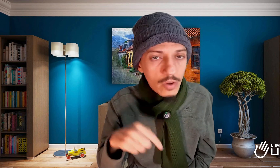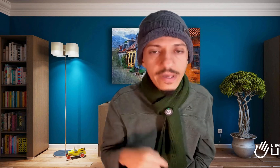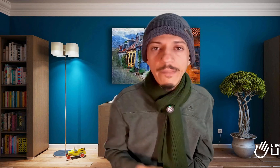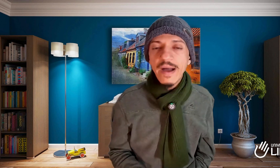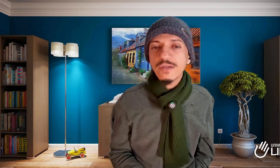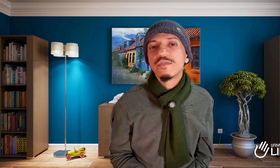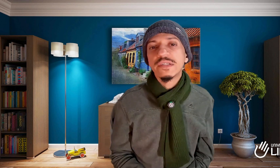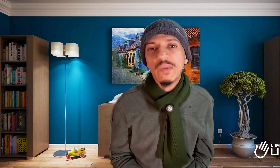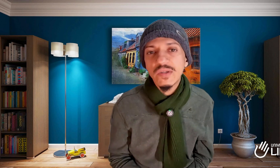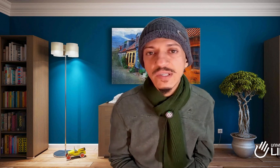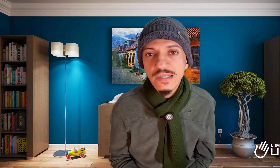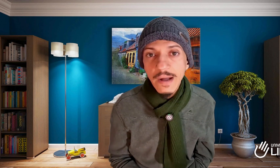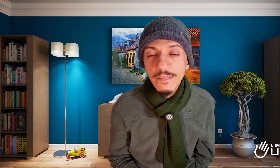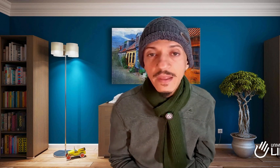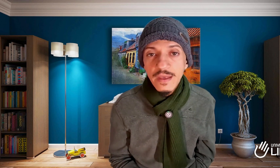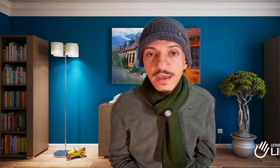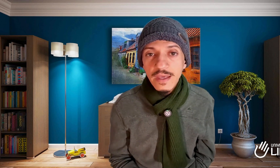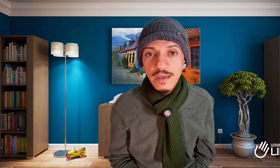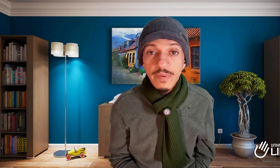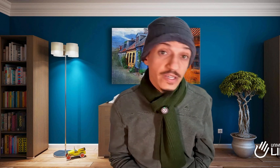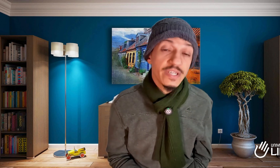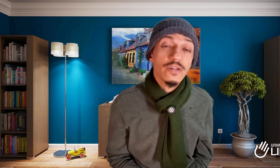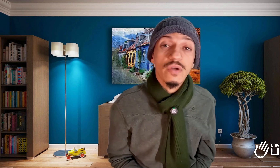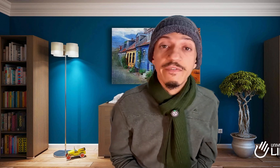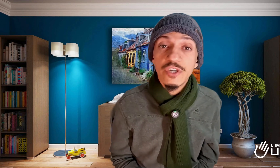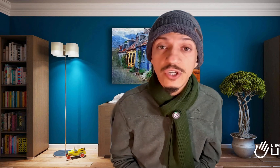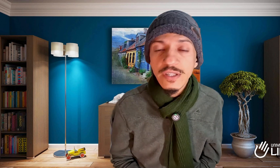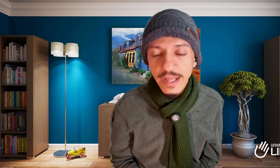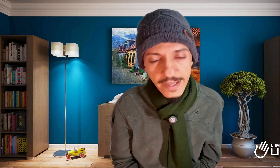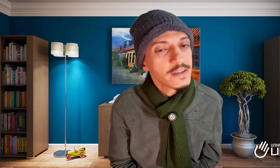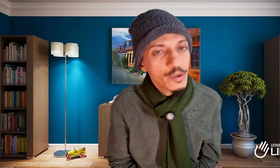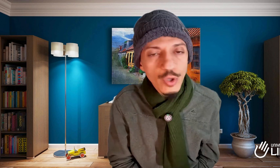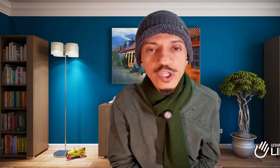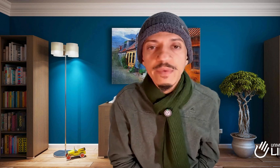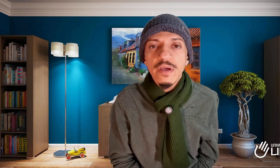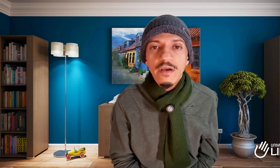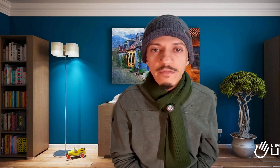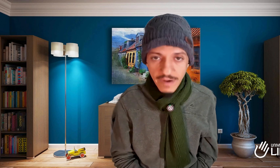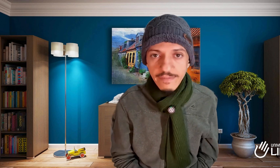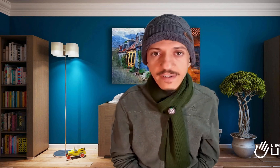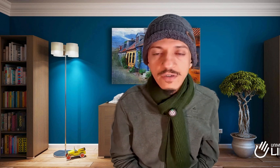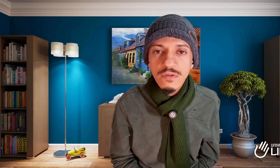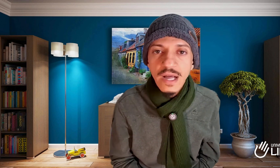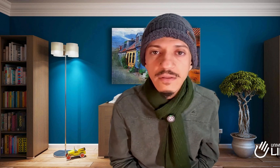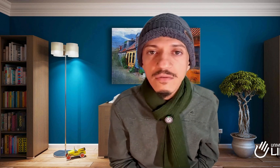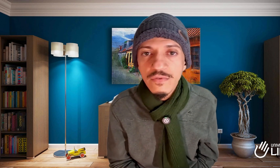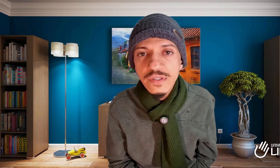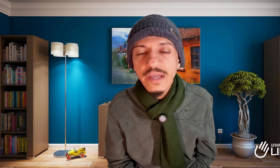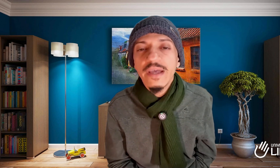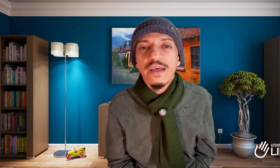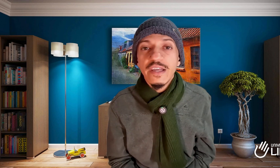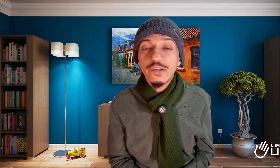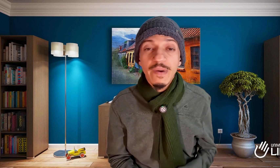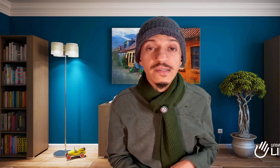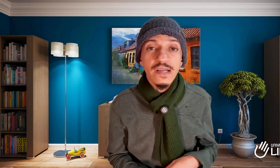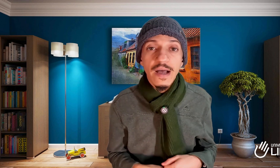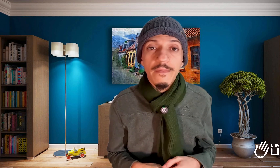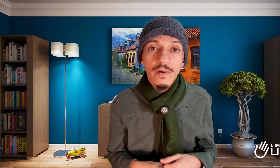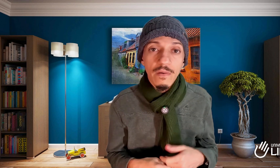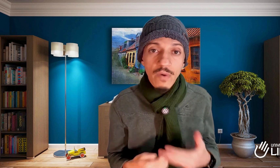abaixo que você pode acessar e preencher a sua ficha de interesse, que meu time vai fazer contato com você e te passar quais são